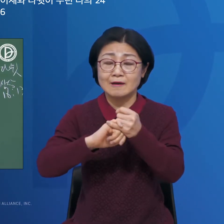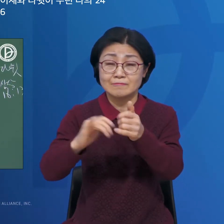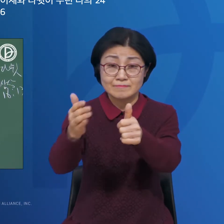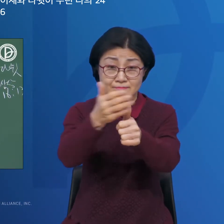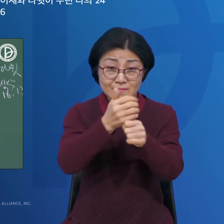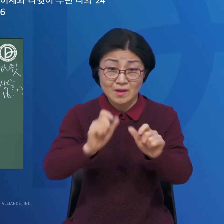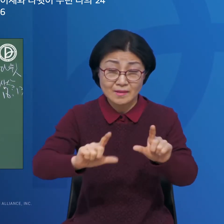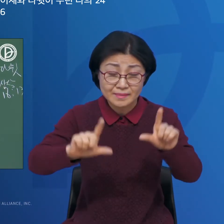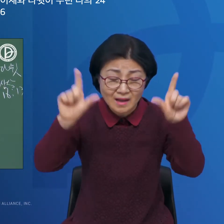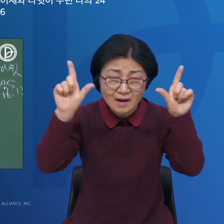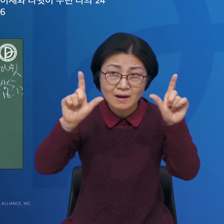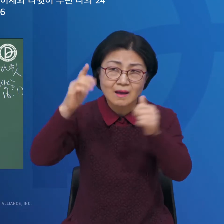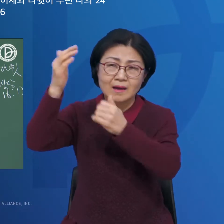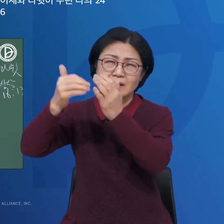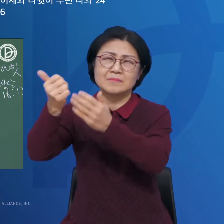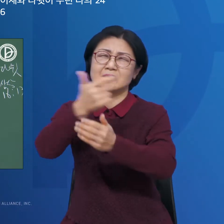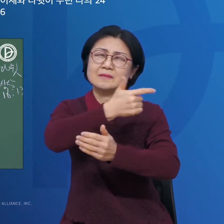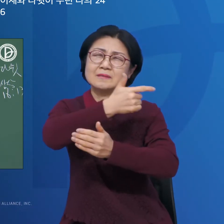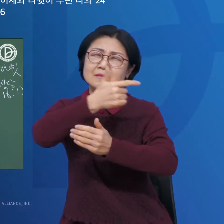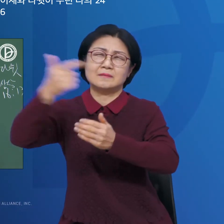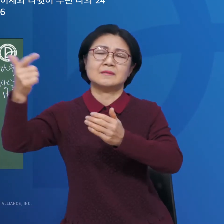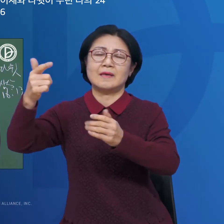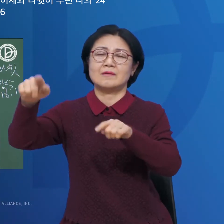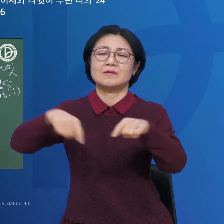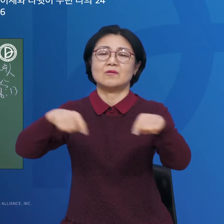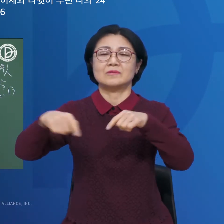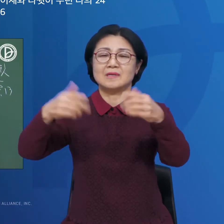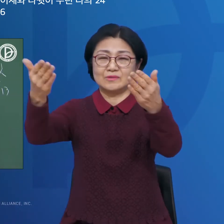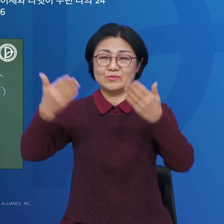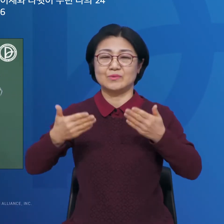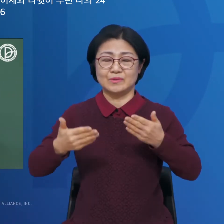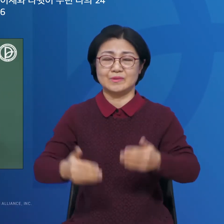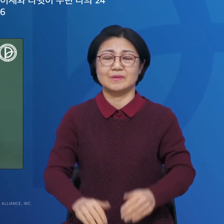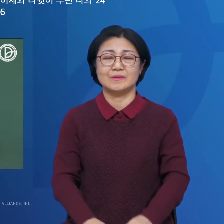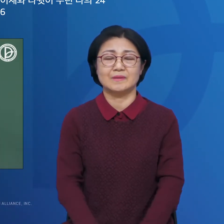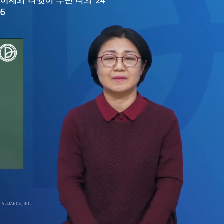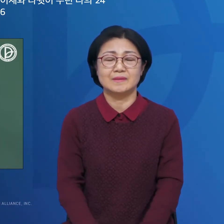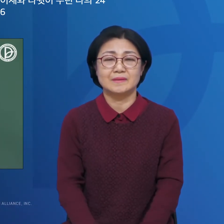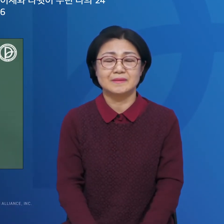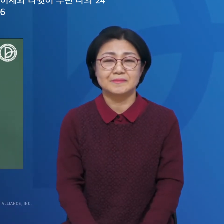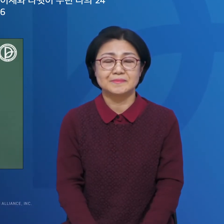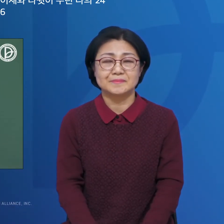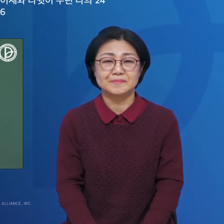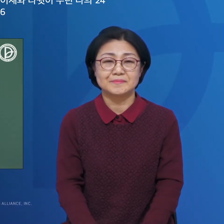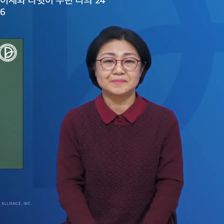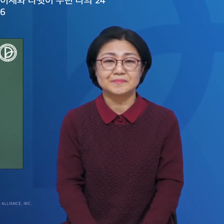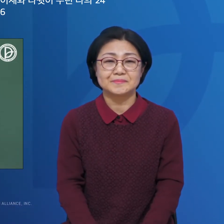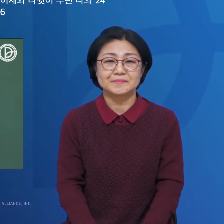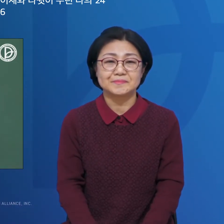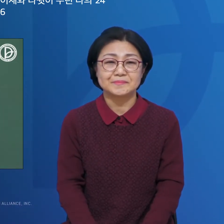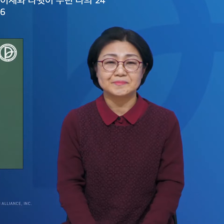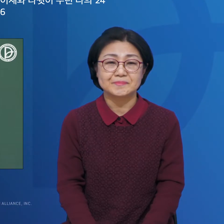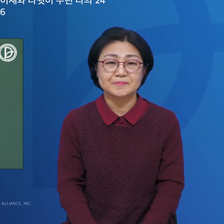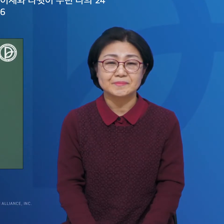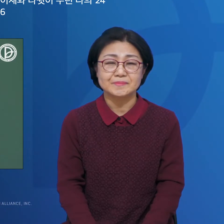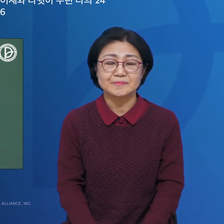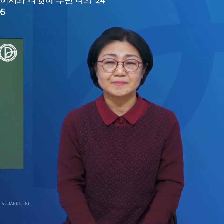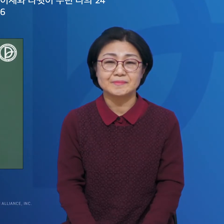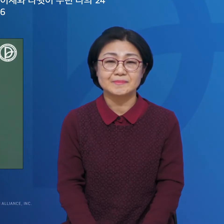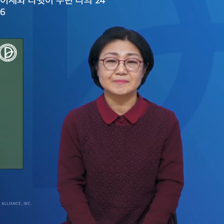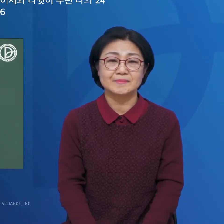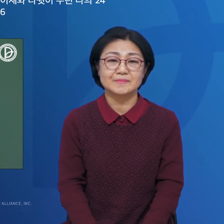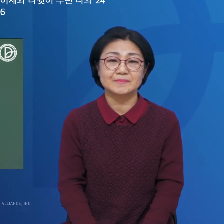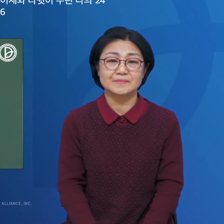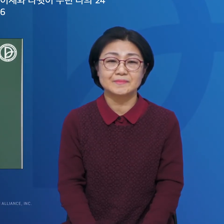to the important covenant, we see that God works greatly. 다윗은 어릴 때부터 벌써 시편 78편 여기 보면은